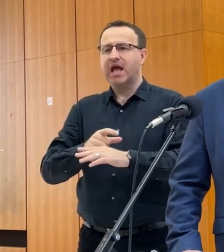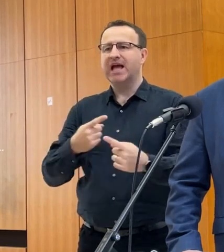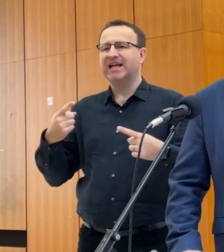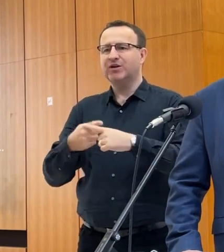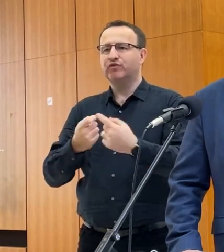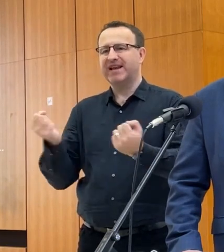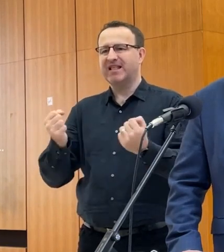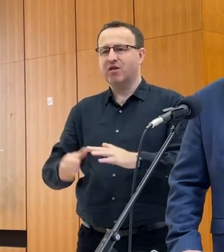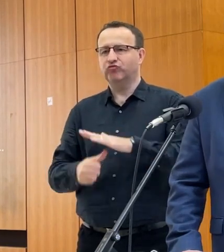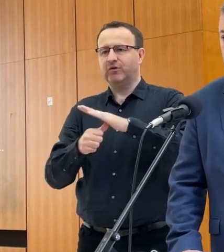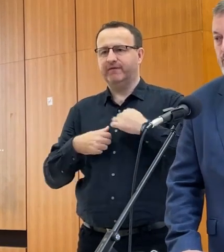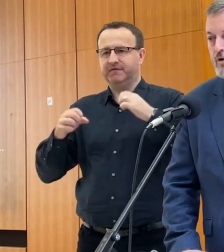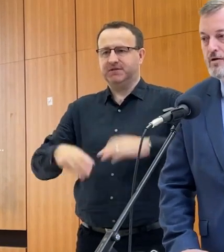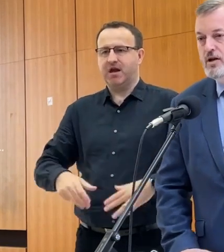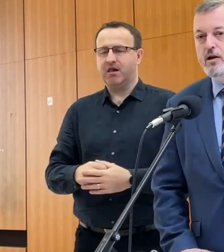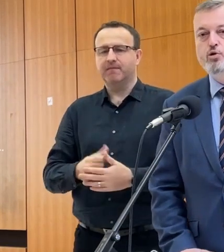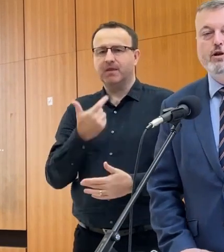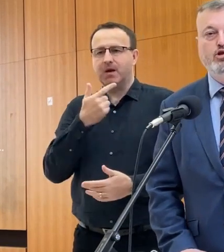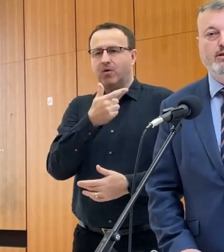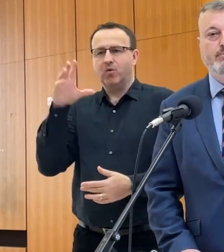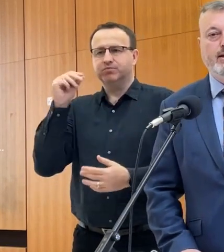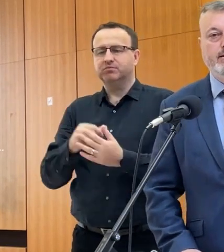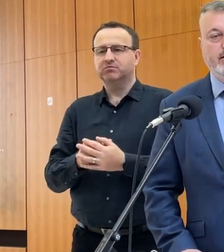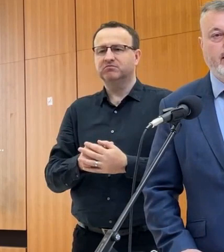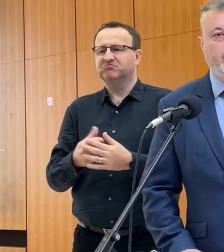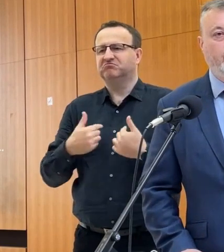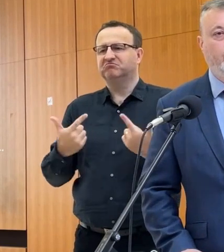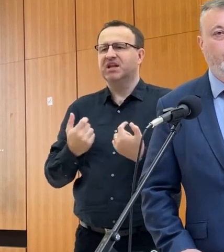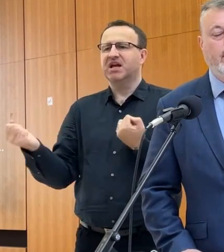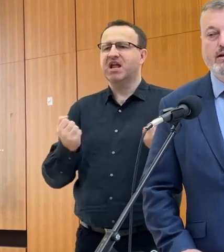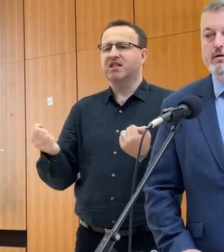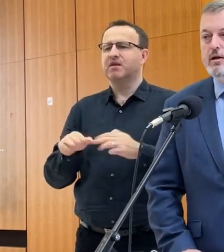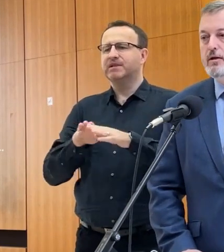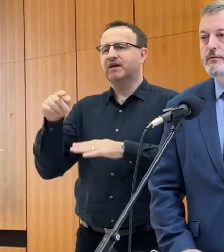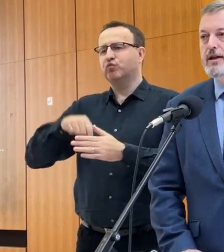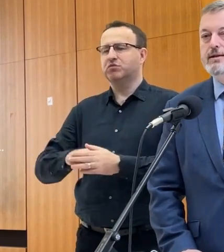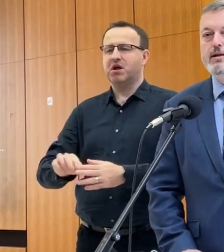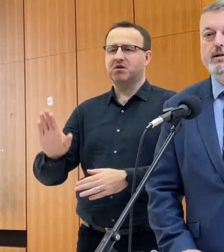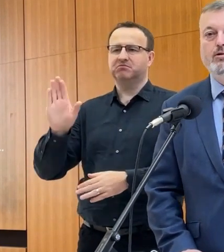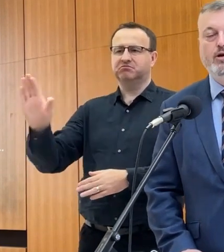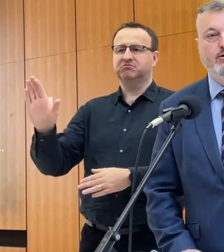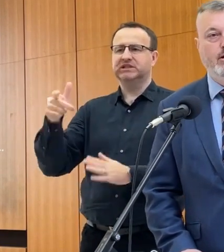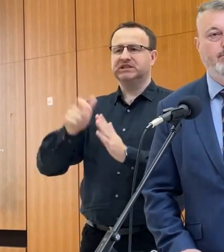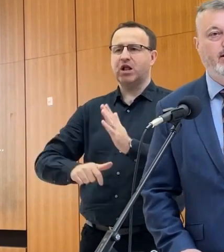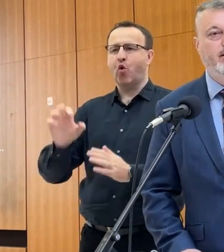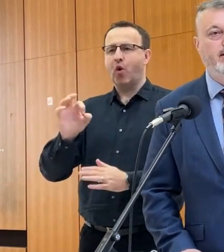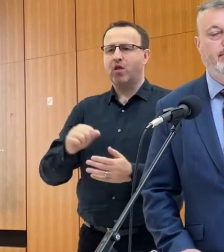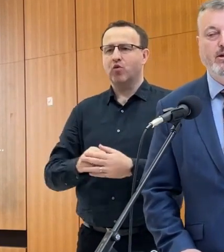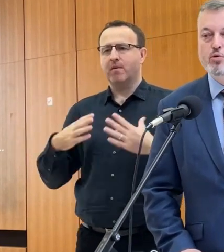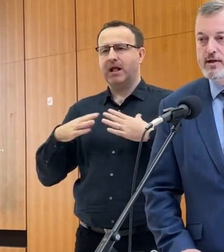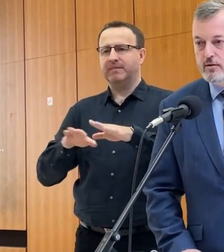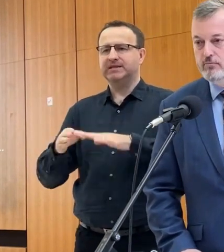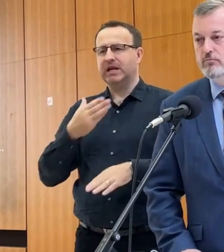sa vlastne zdal šéf krízového riadenia? Nijako to nečítam. Riadenie rezortu vnútra je v gescii Oľano a pána